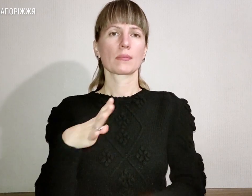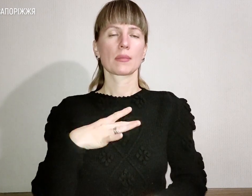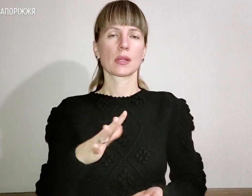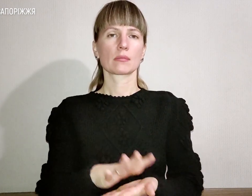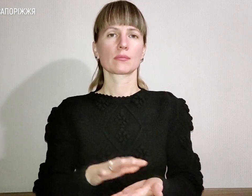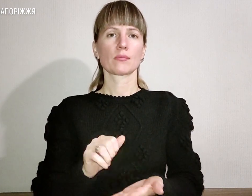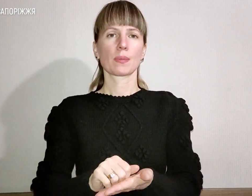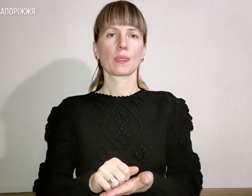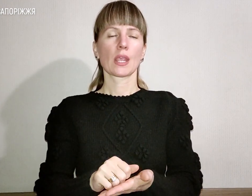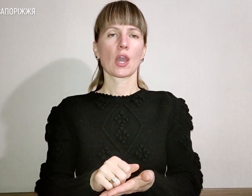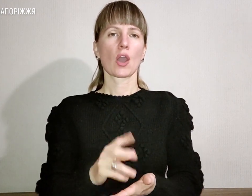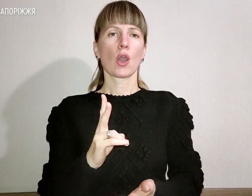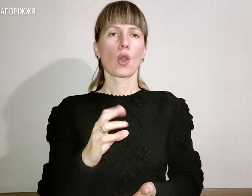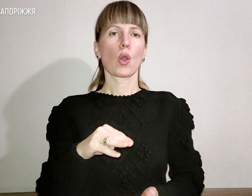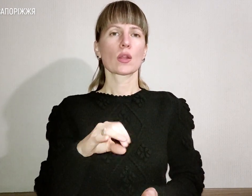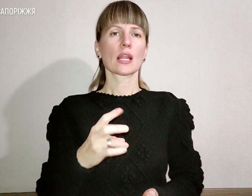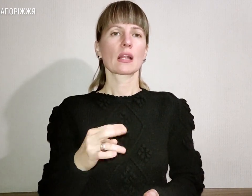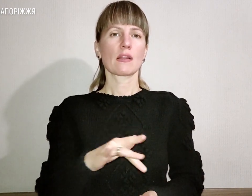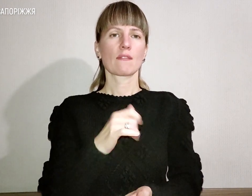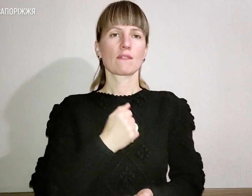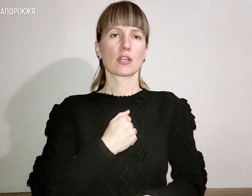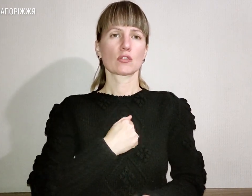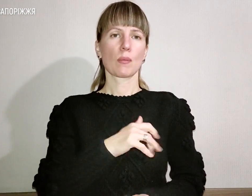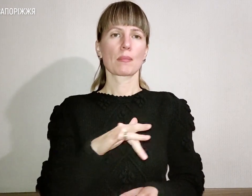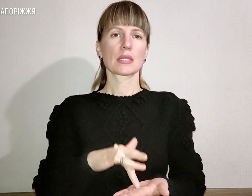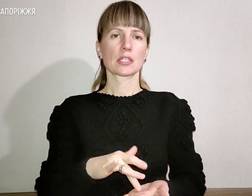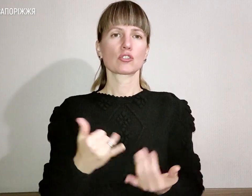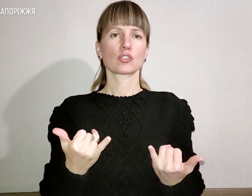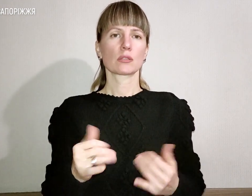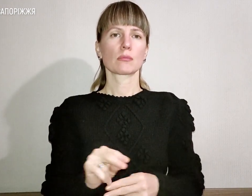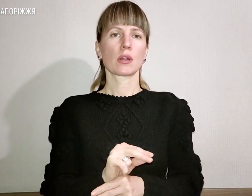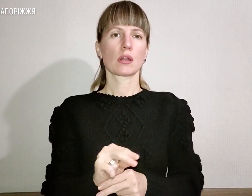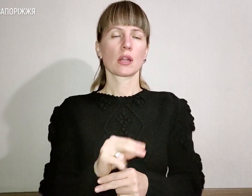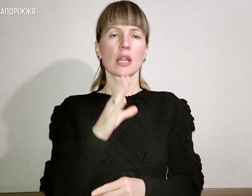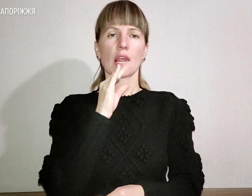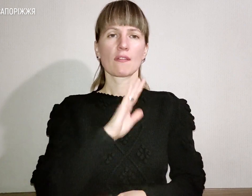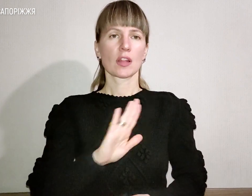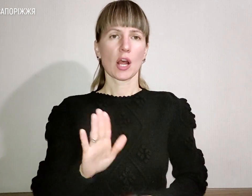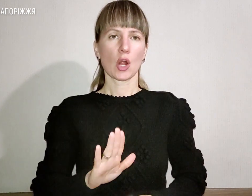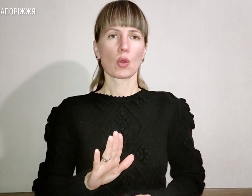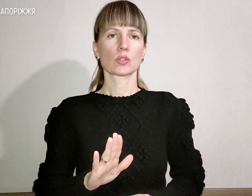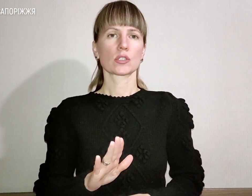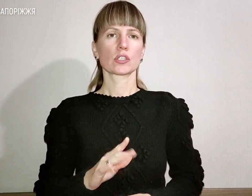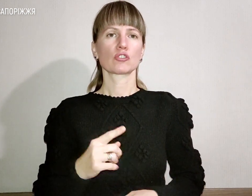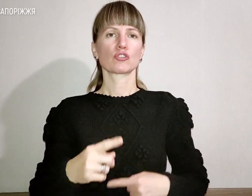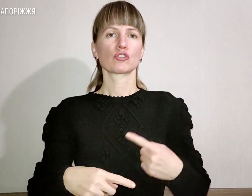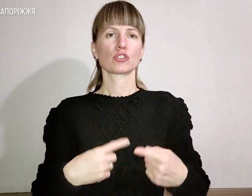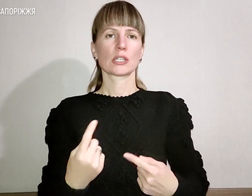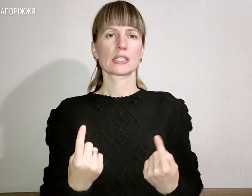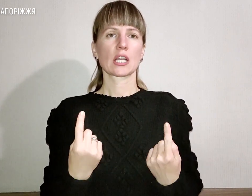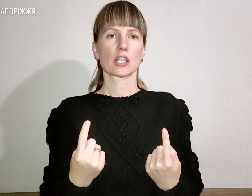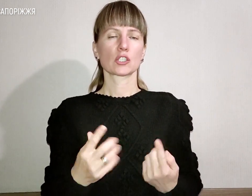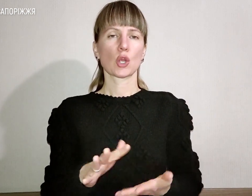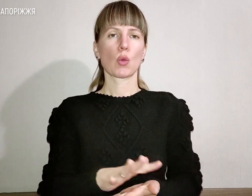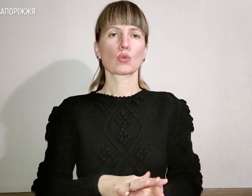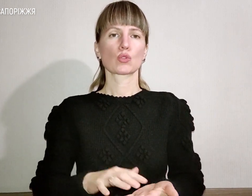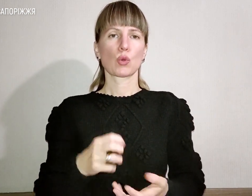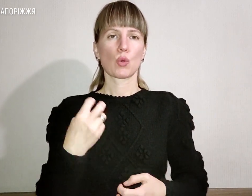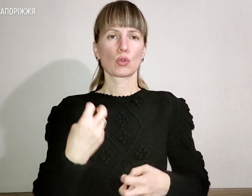і військовому містечку. Наразі полагодити її не вдалося через значні ушкодження, повідомив